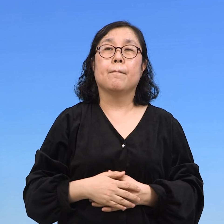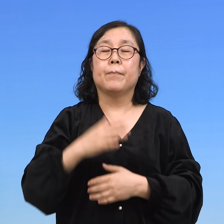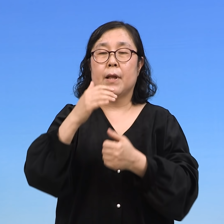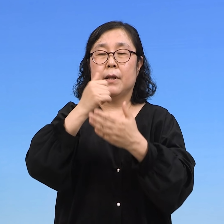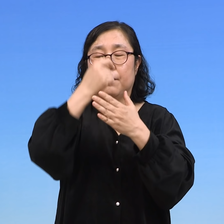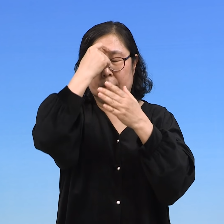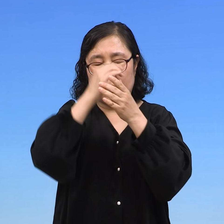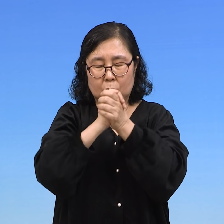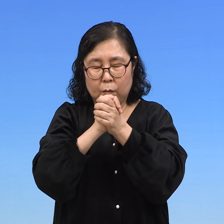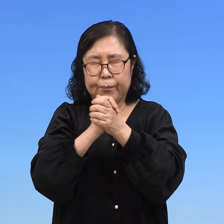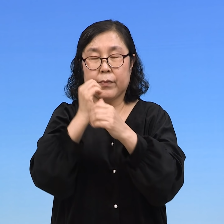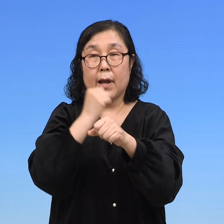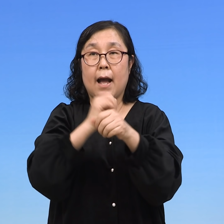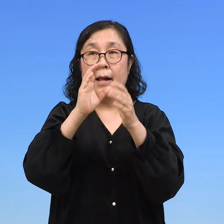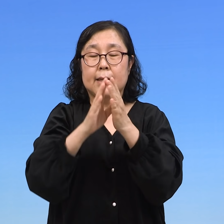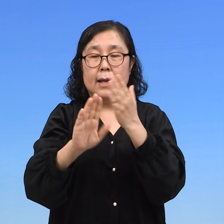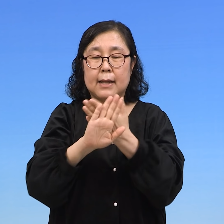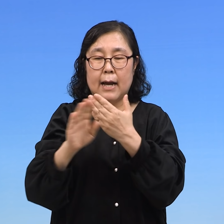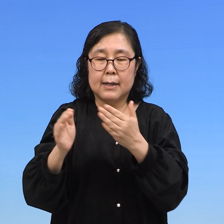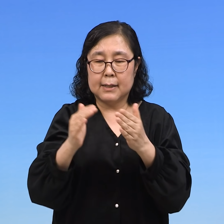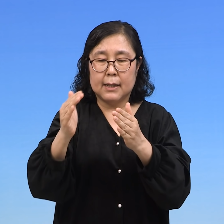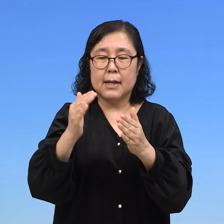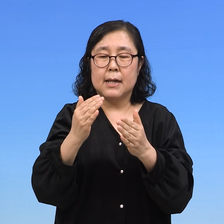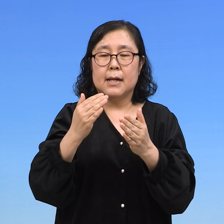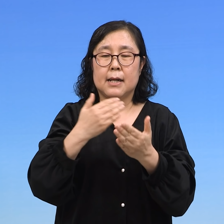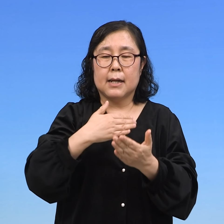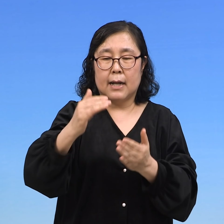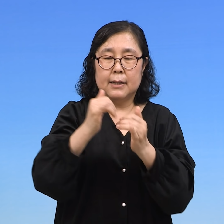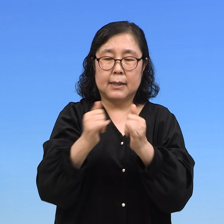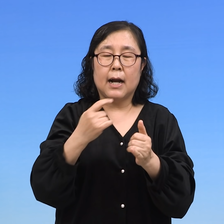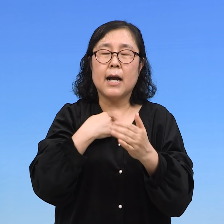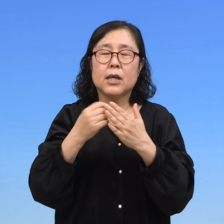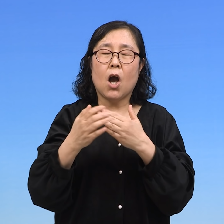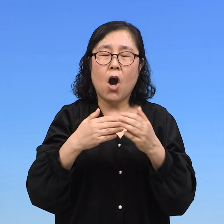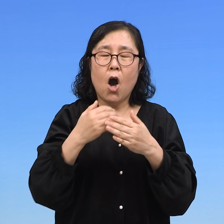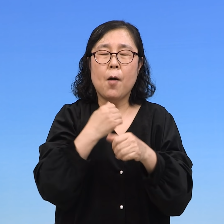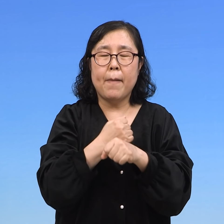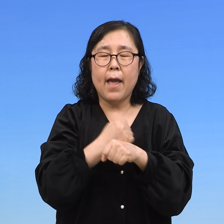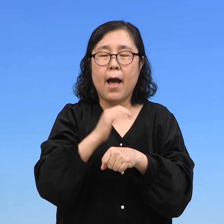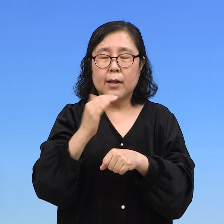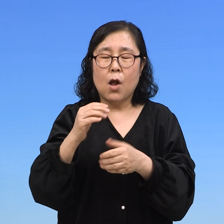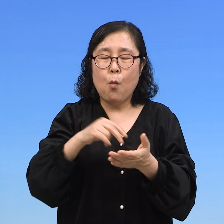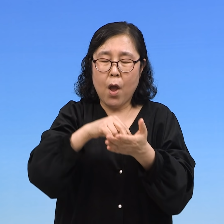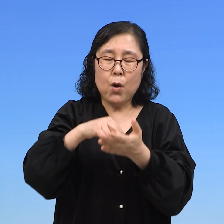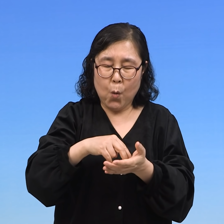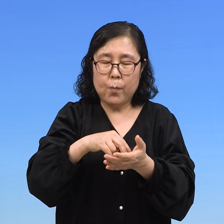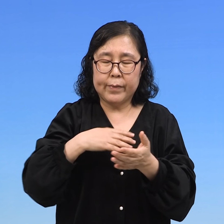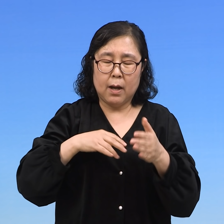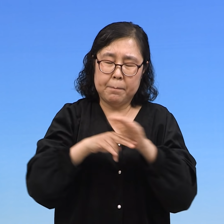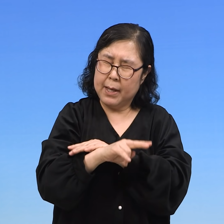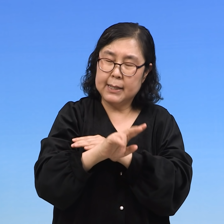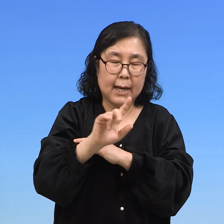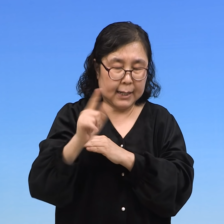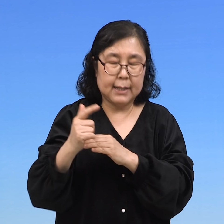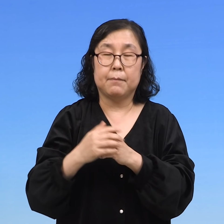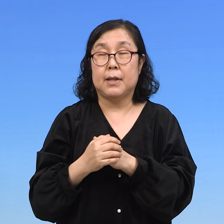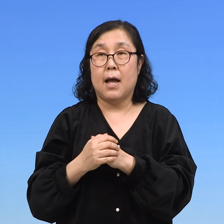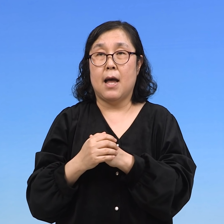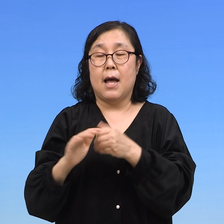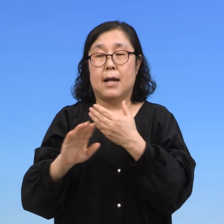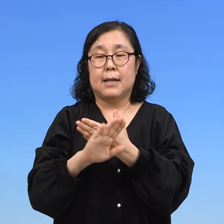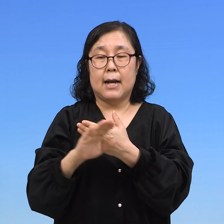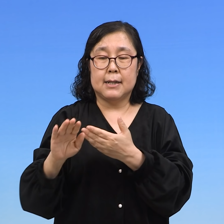하나님 기도할 때 하나님 아버지 길 가는 자가 겪어야 되는 외로움이 있다면 피하지 않겠습니다 아버지 다른 길 걸어가는